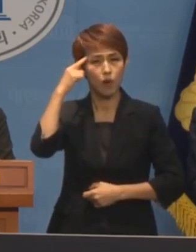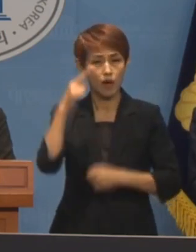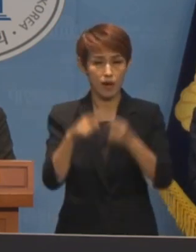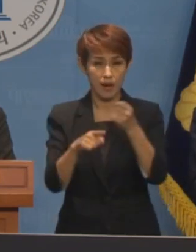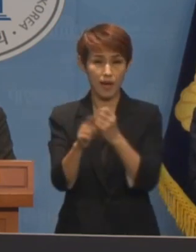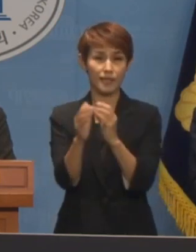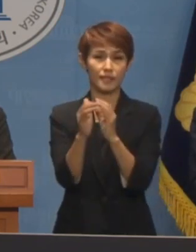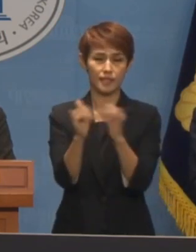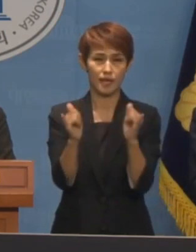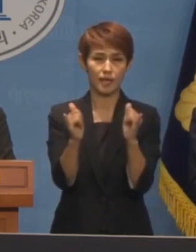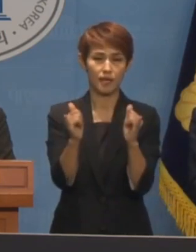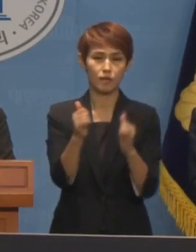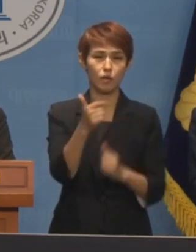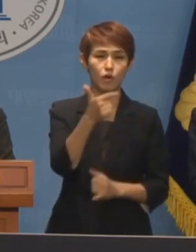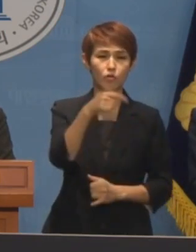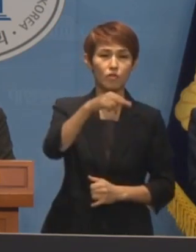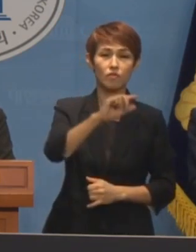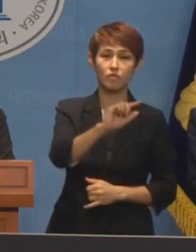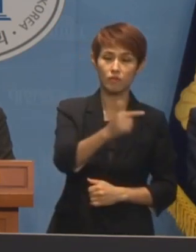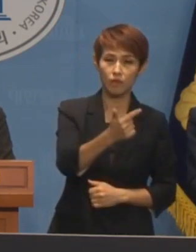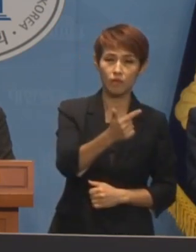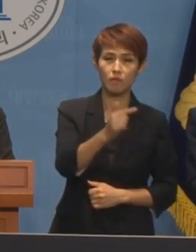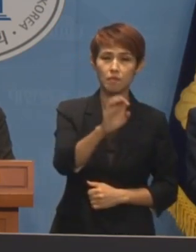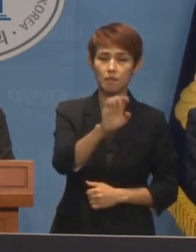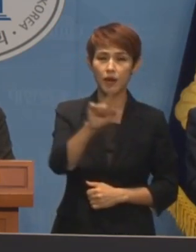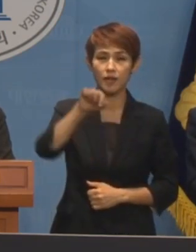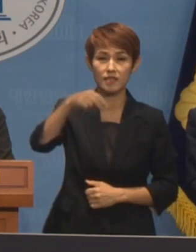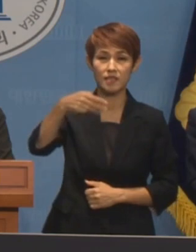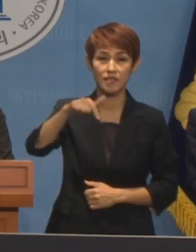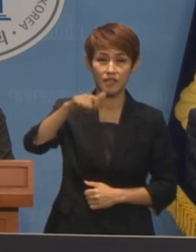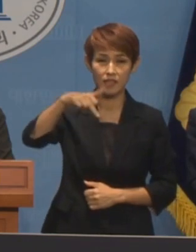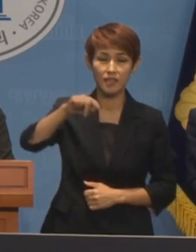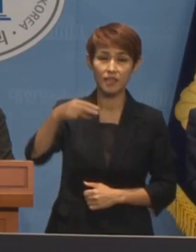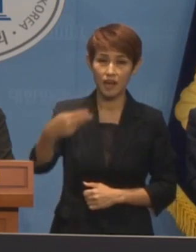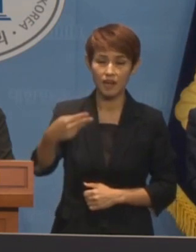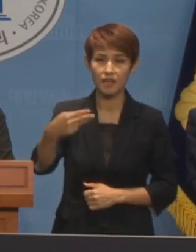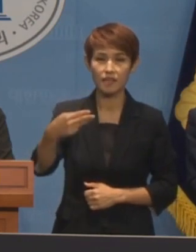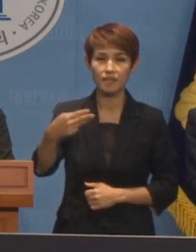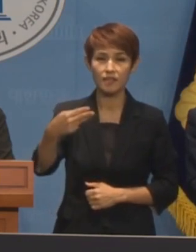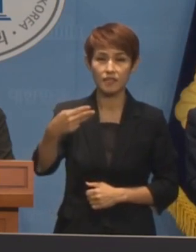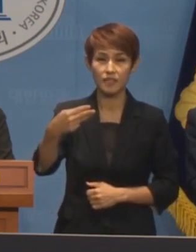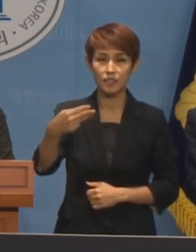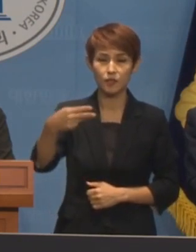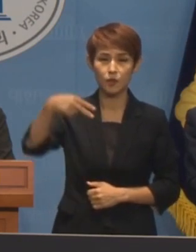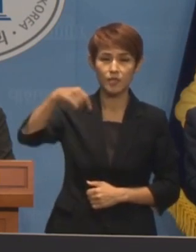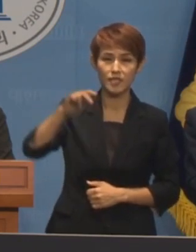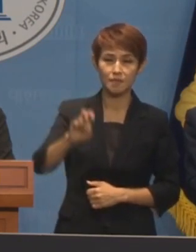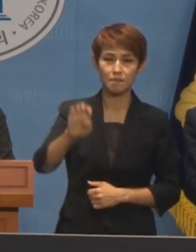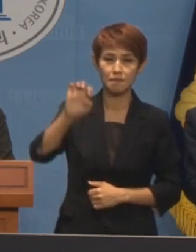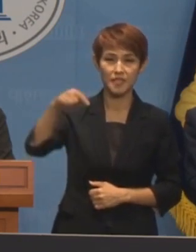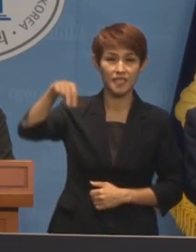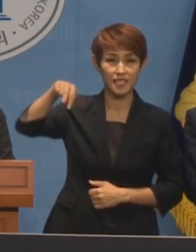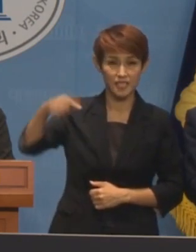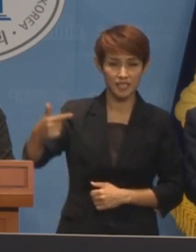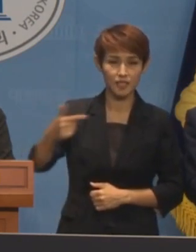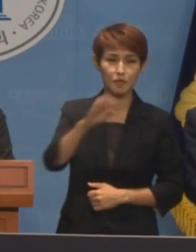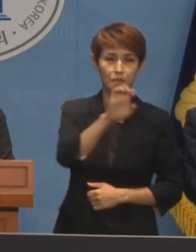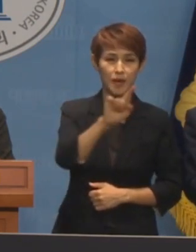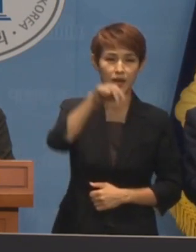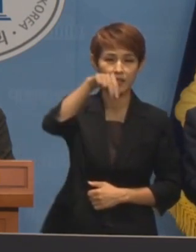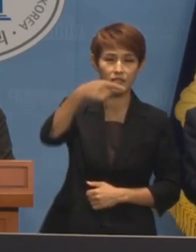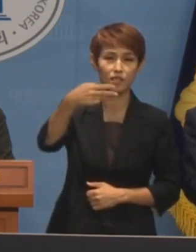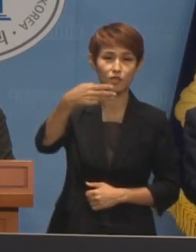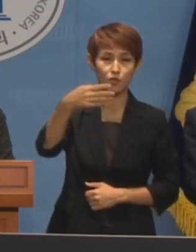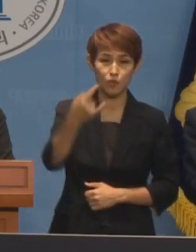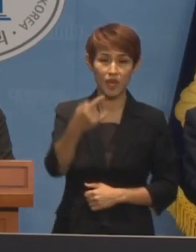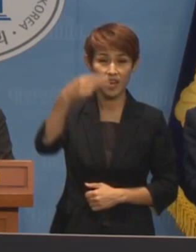뉴턴, 블레스 파스칼, 사무엘 브로스, 제임스 심프슨, 누이 파스트르 등의